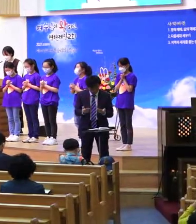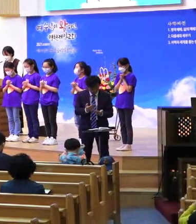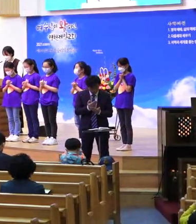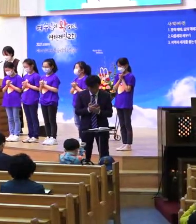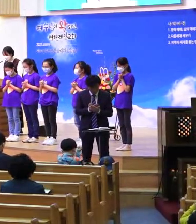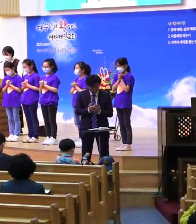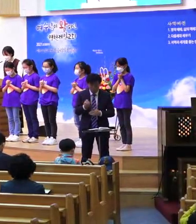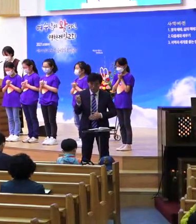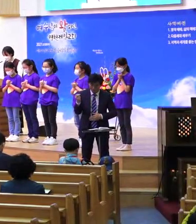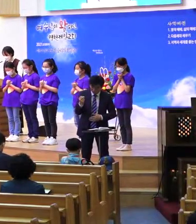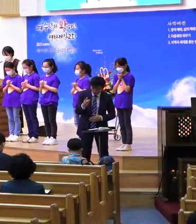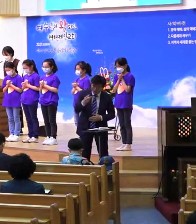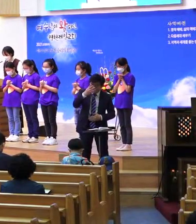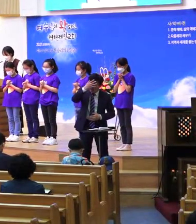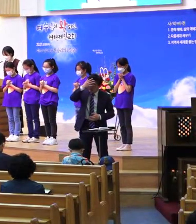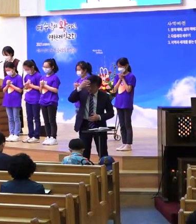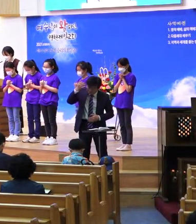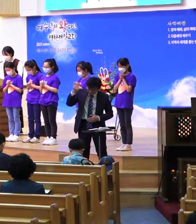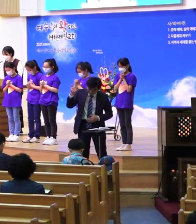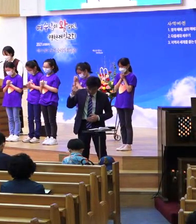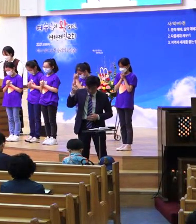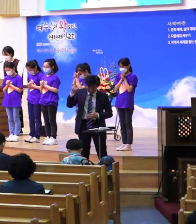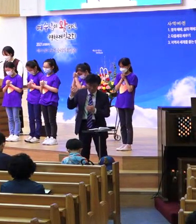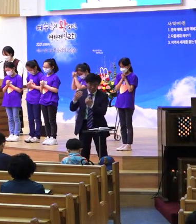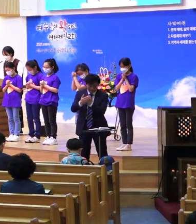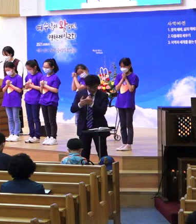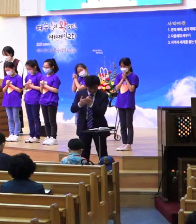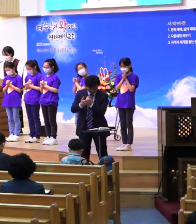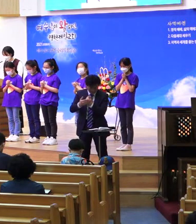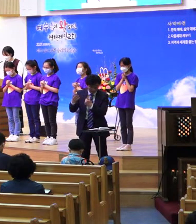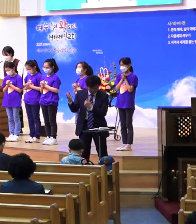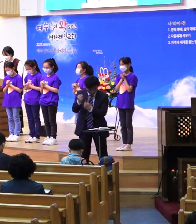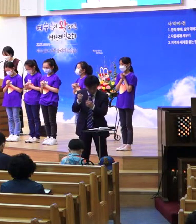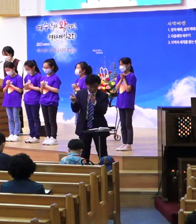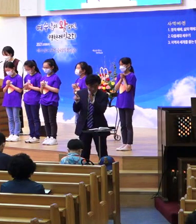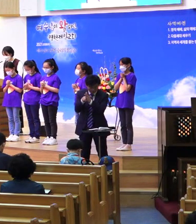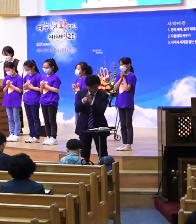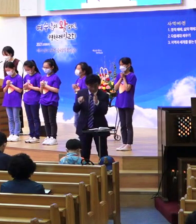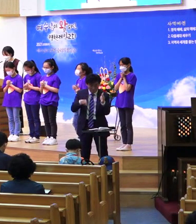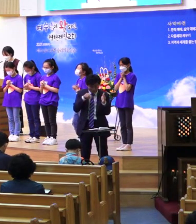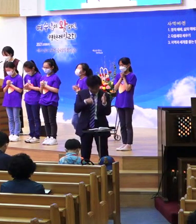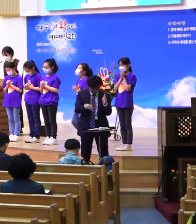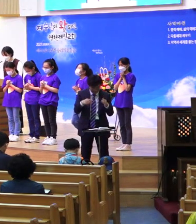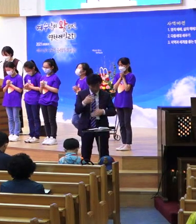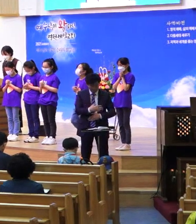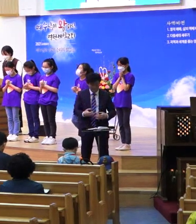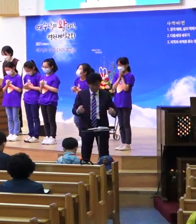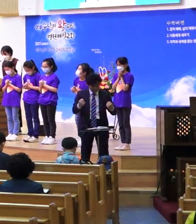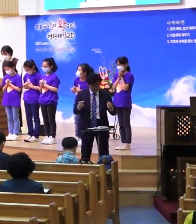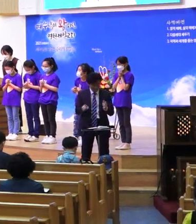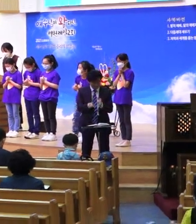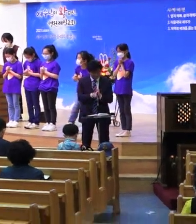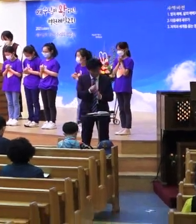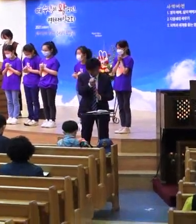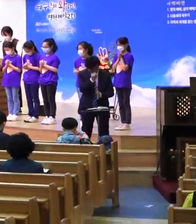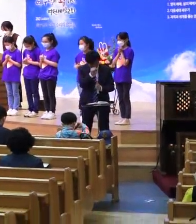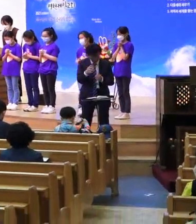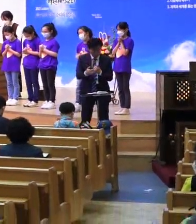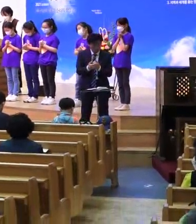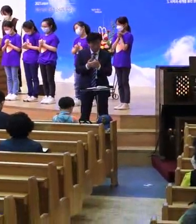아니라 할머니, 할아버지들께도 은혜 내려주셔서 믿음 안에서 건강한 가정이 다 될 수 있도록 도와주세요. 우리를